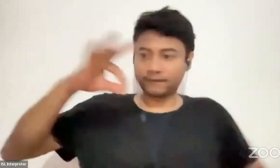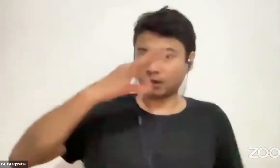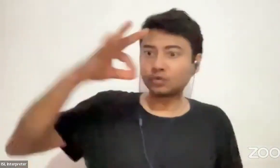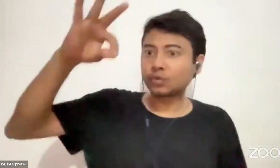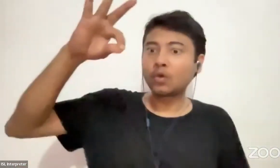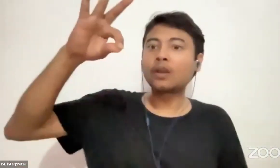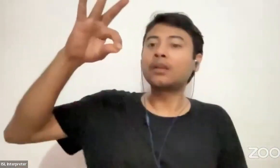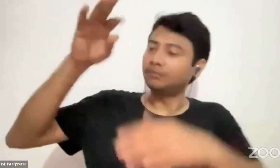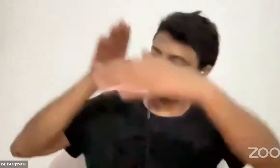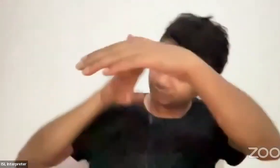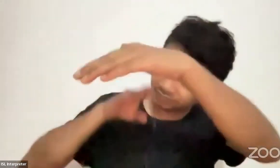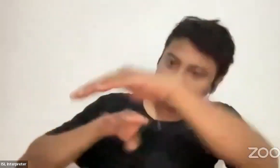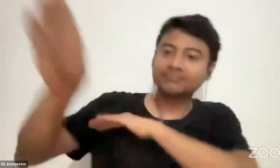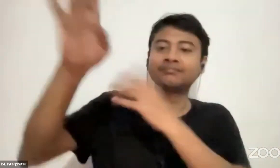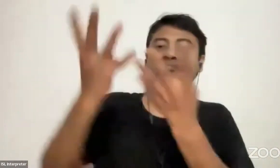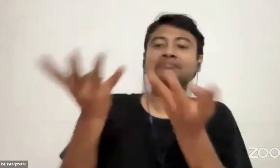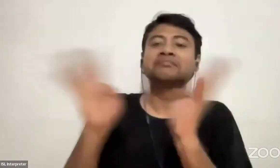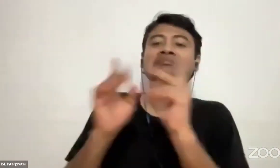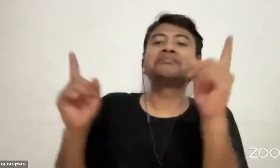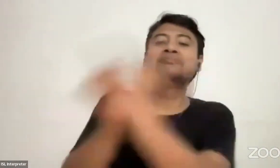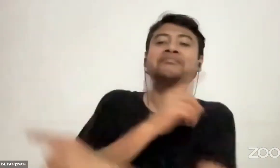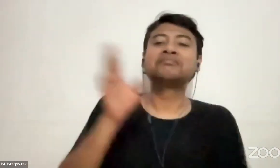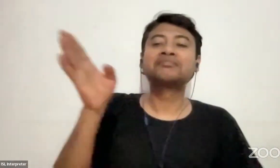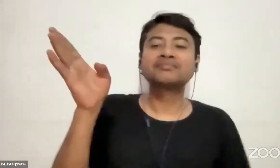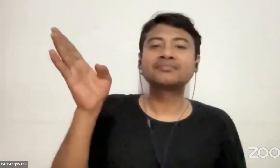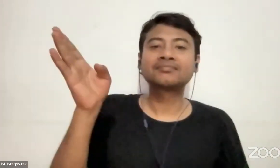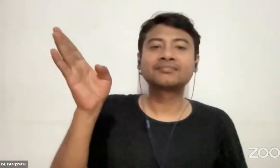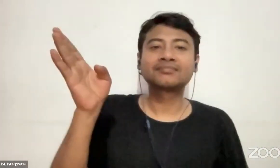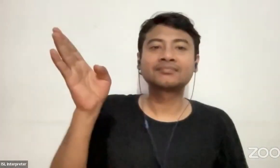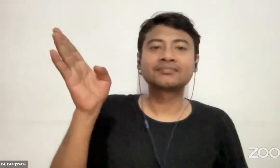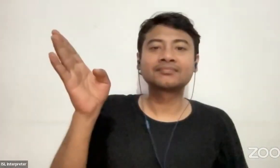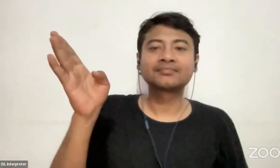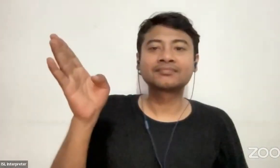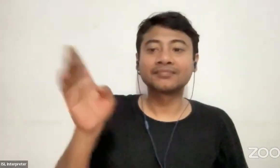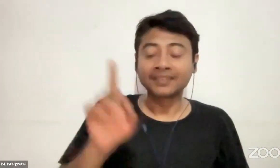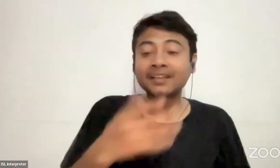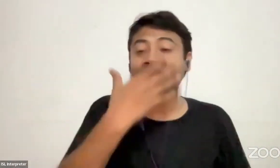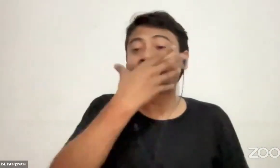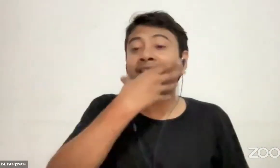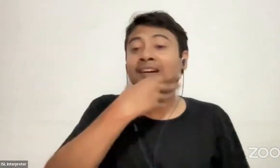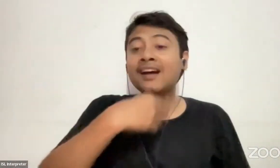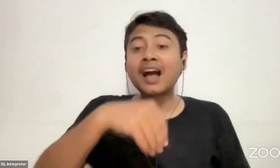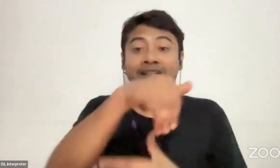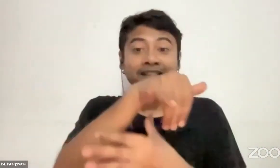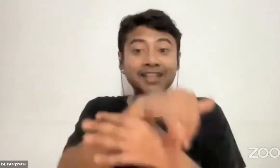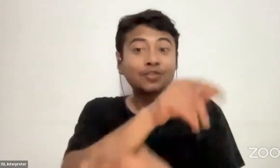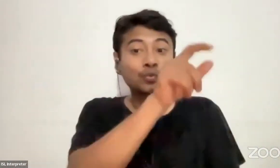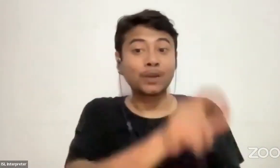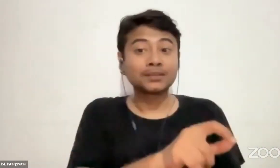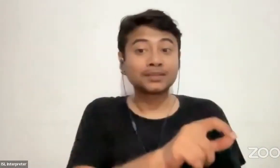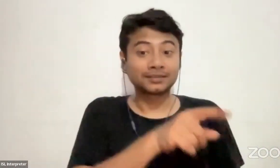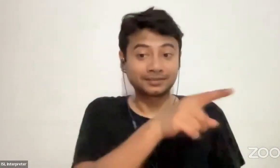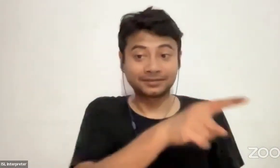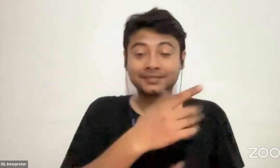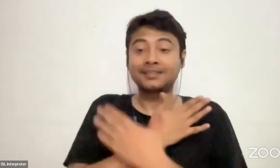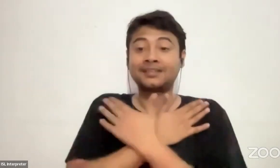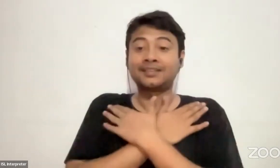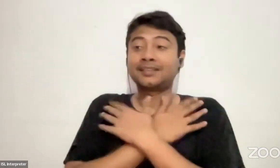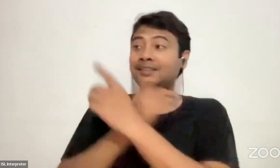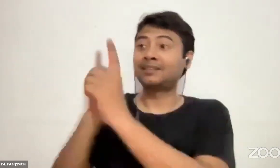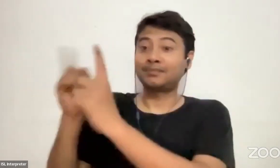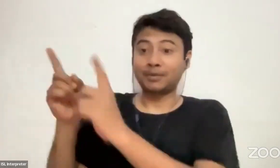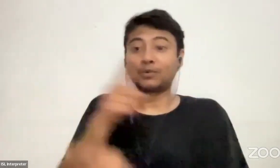है साधु बता रहे थे, भगवान के लोक में बहुत बड़े बड़े हवाई जहाज हैं, और उनमें पेट्रोल वेट्रोल नहीं डलता है, वो मन की गति से चलते